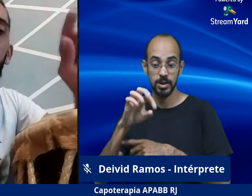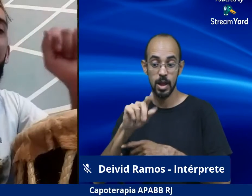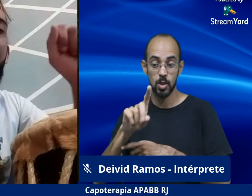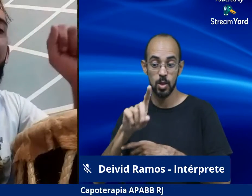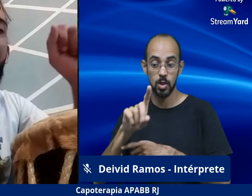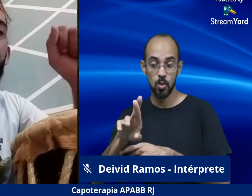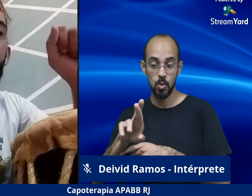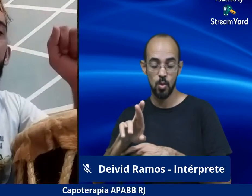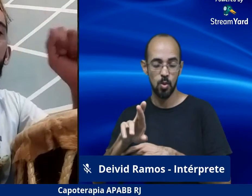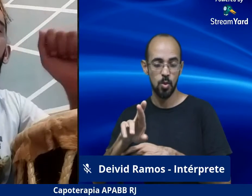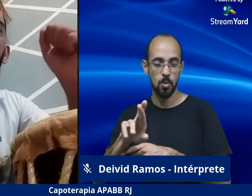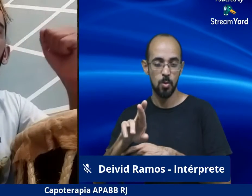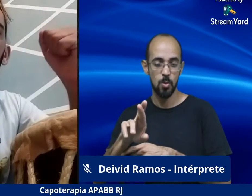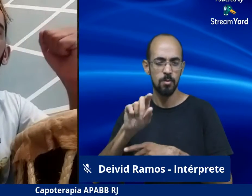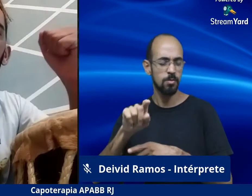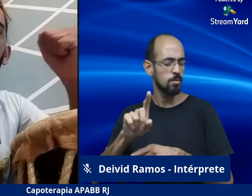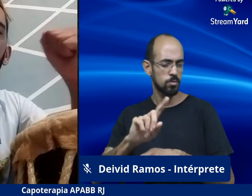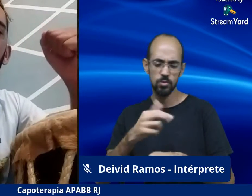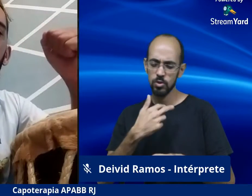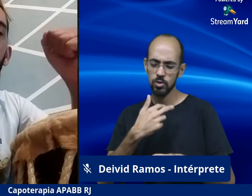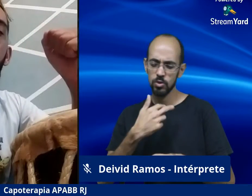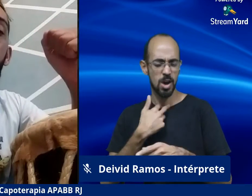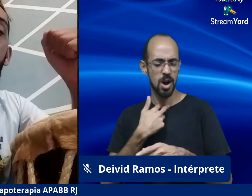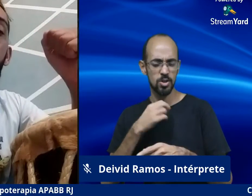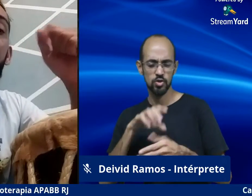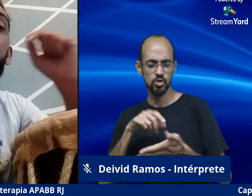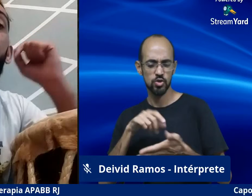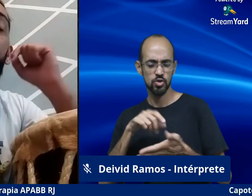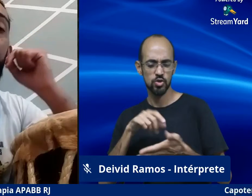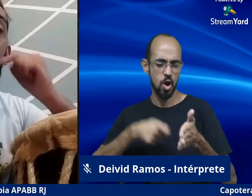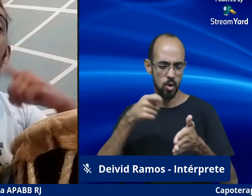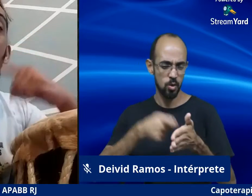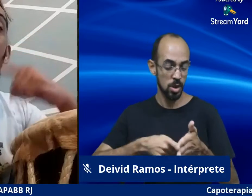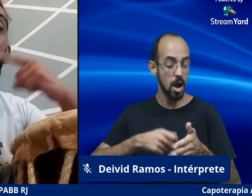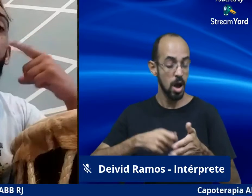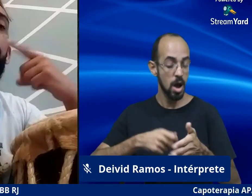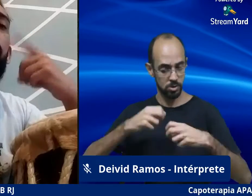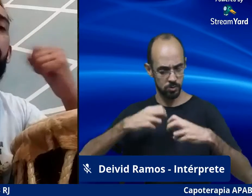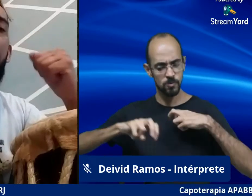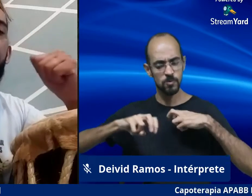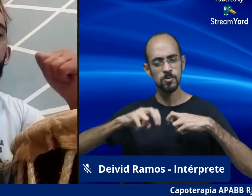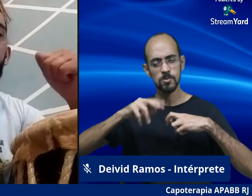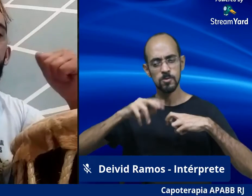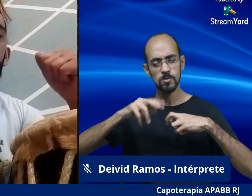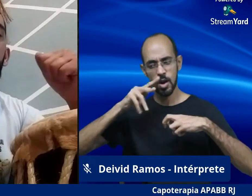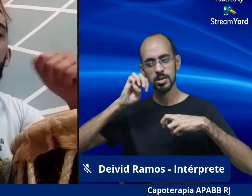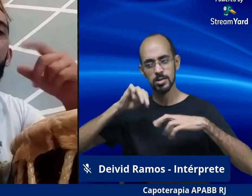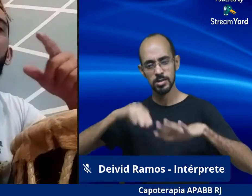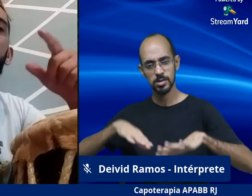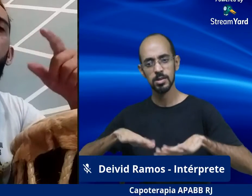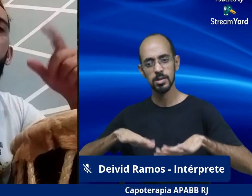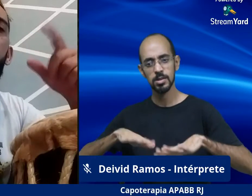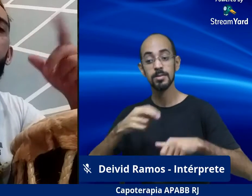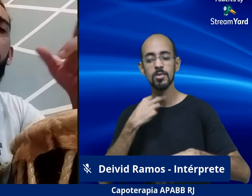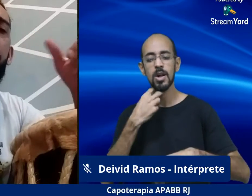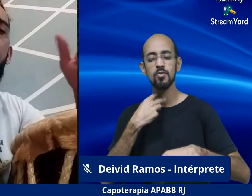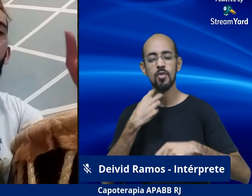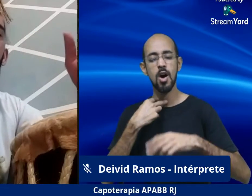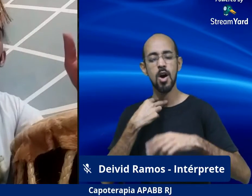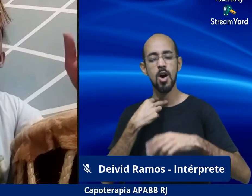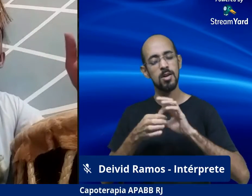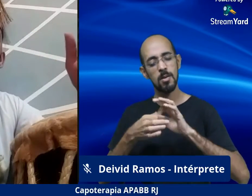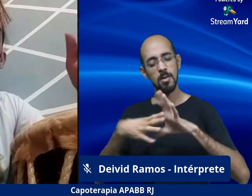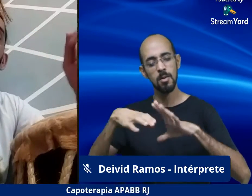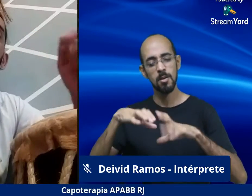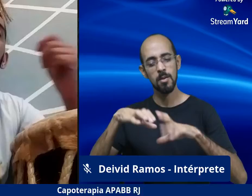em lutar. Tem que ter a ginga firme, mas também a voz soltar. Cantador chega na